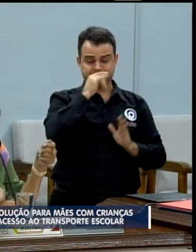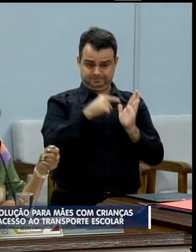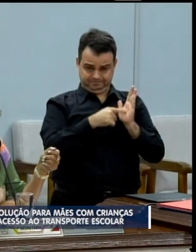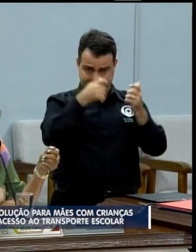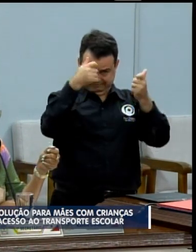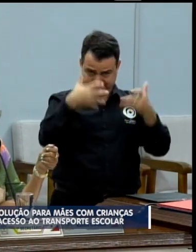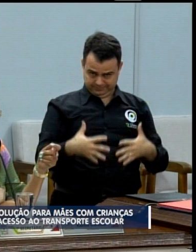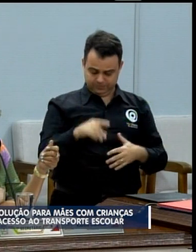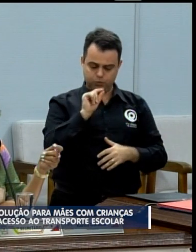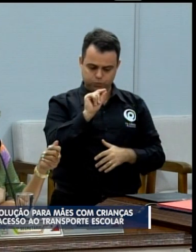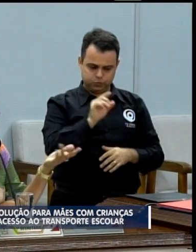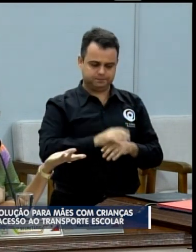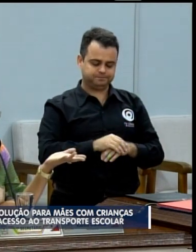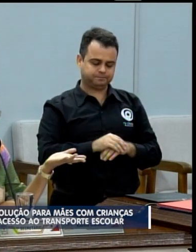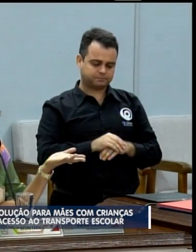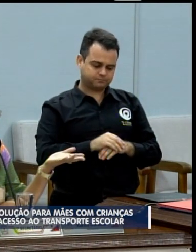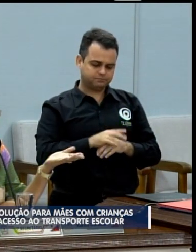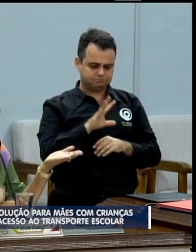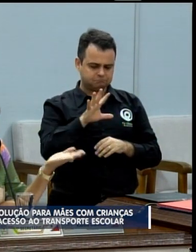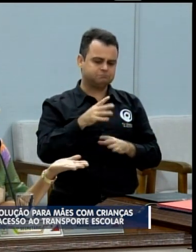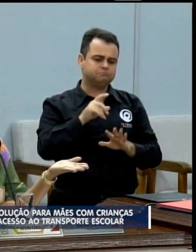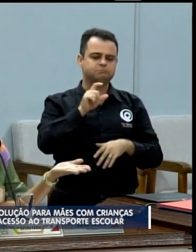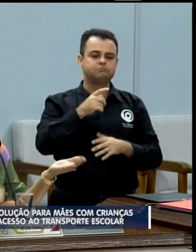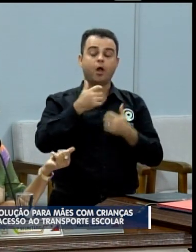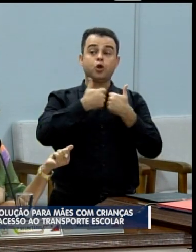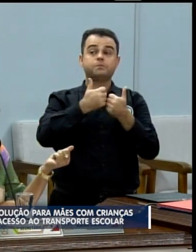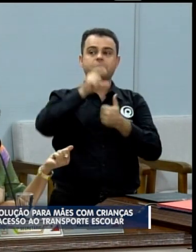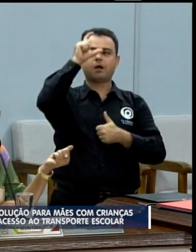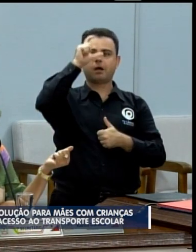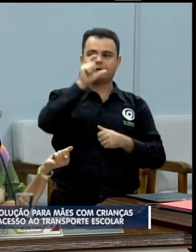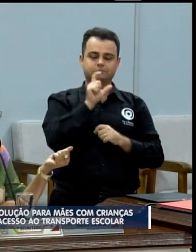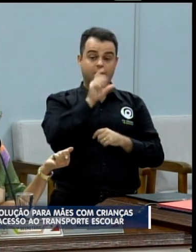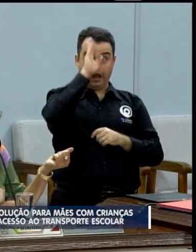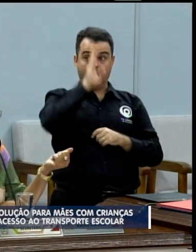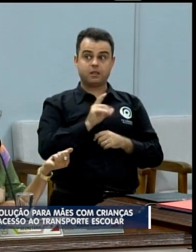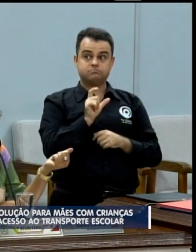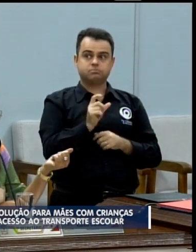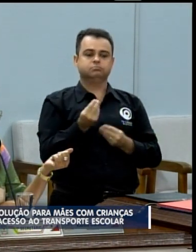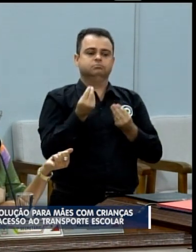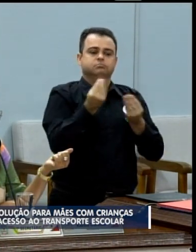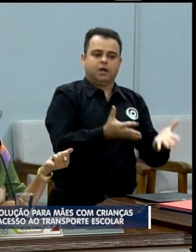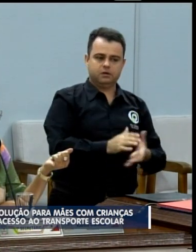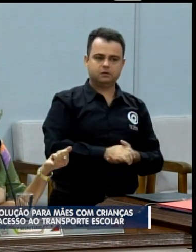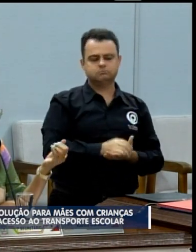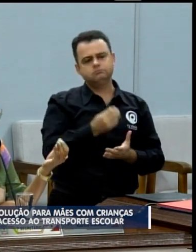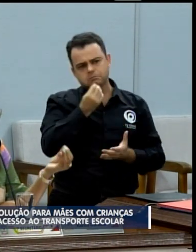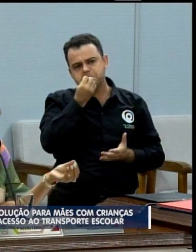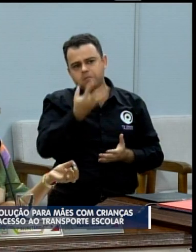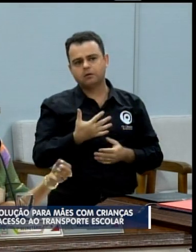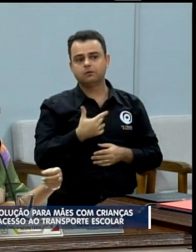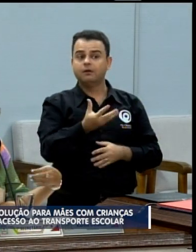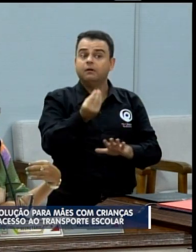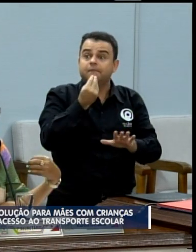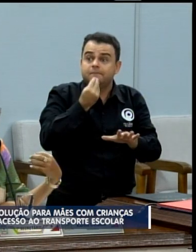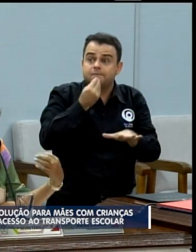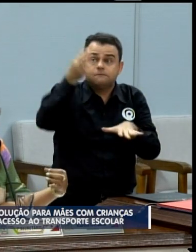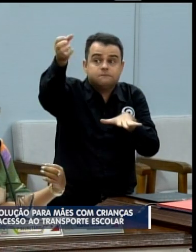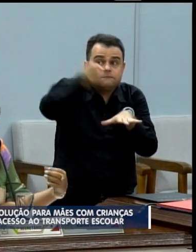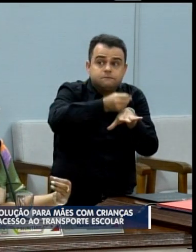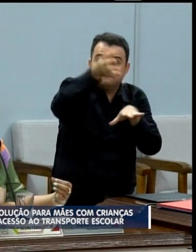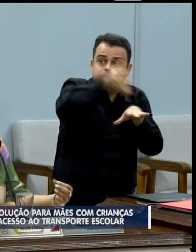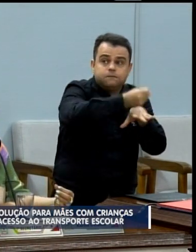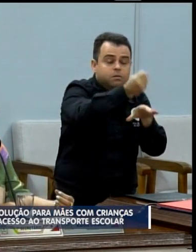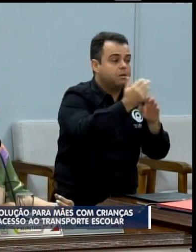público, o passe, por que não permanecer com o transporte escolar? É o que está tendo a